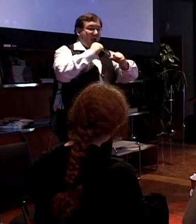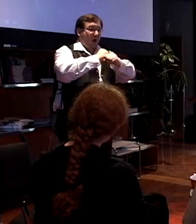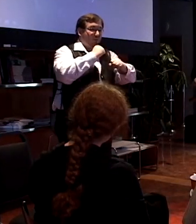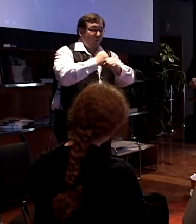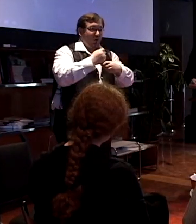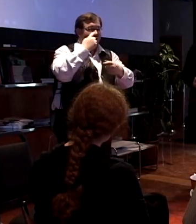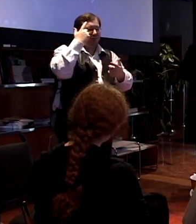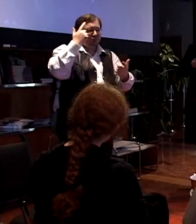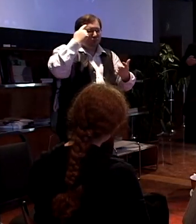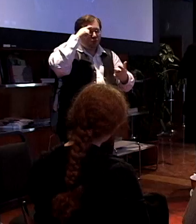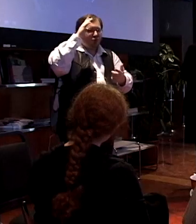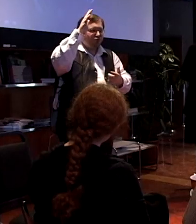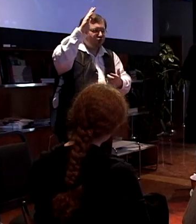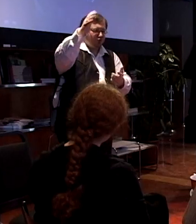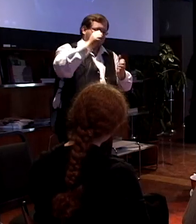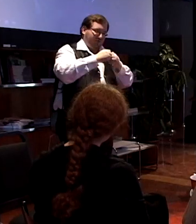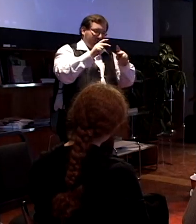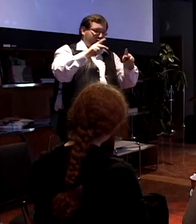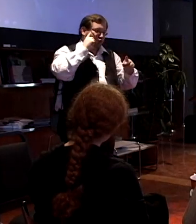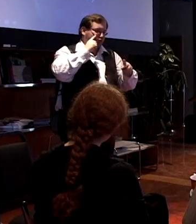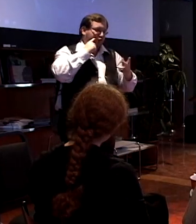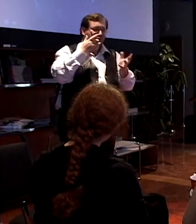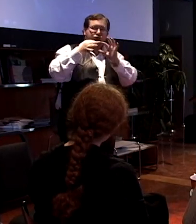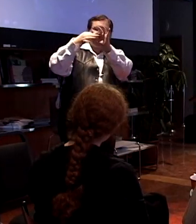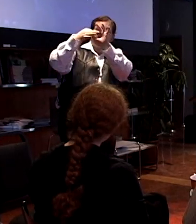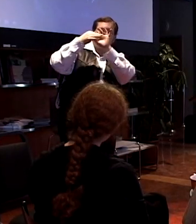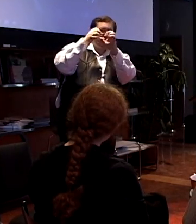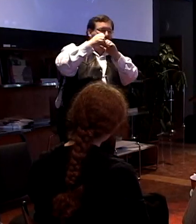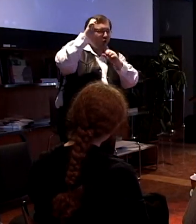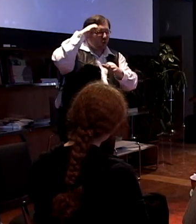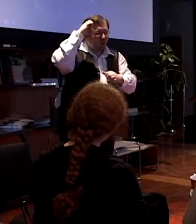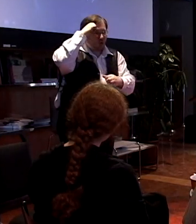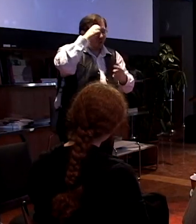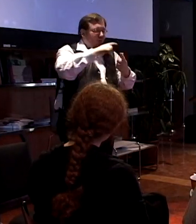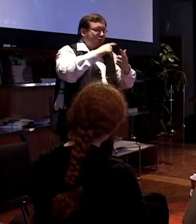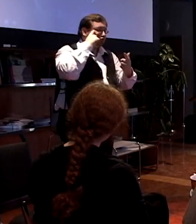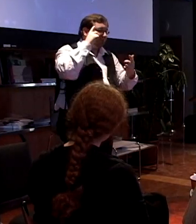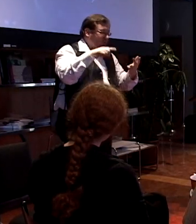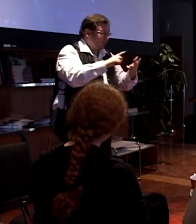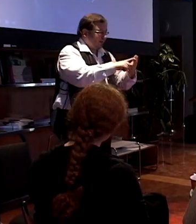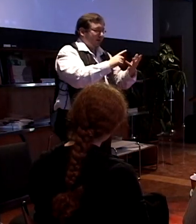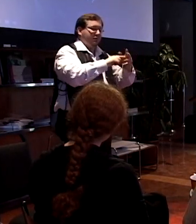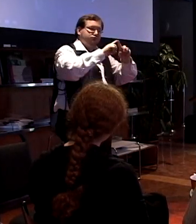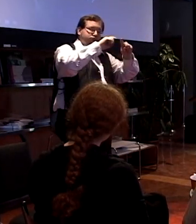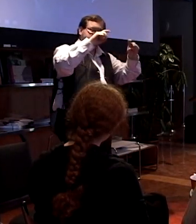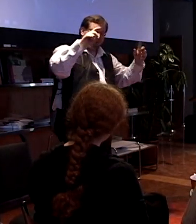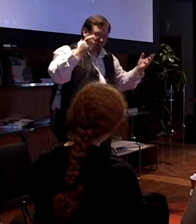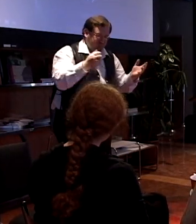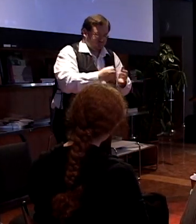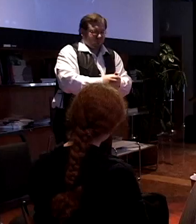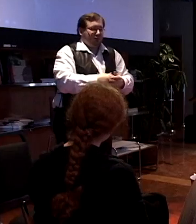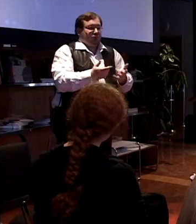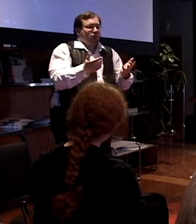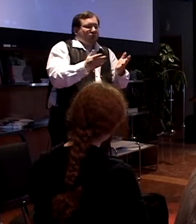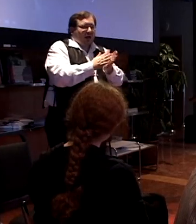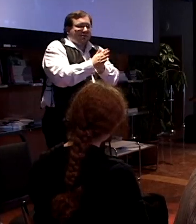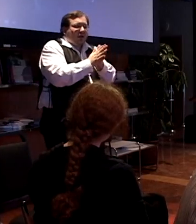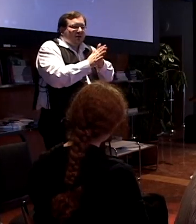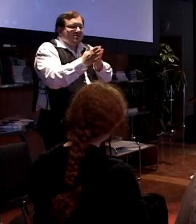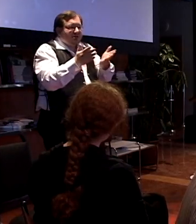le japonais, où d'un à l'autre, il y a des enjeux de communication. Donc, il y a la possibilité de prendre cette plateforme-là puis la déployer ailleurs. La troisième chose